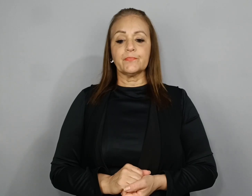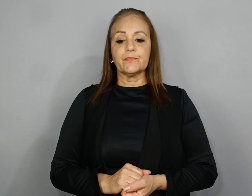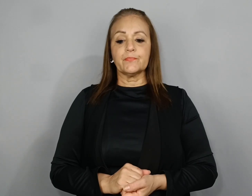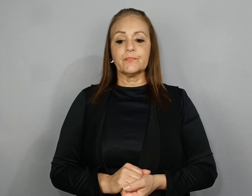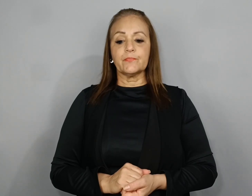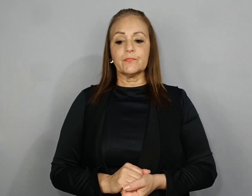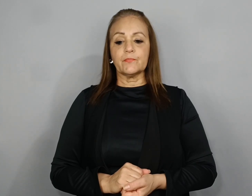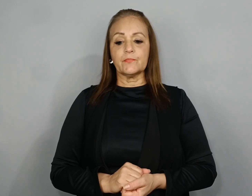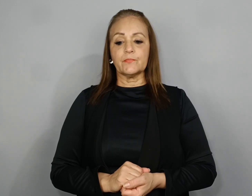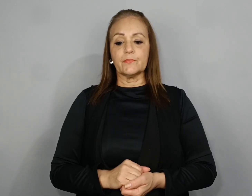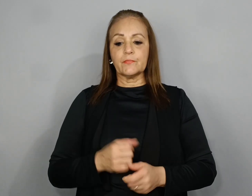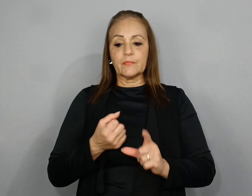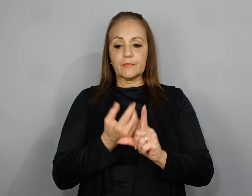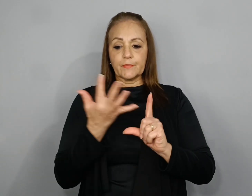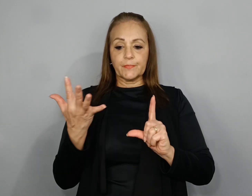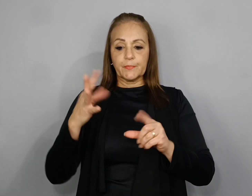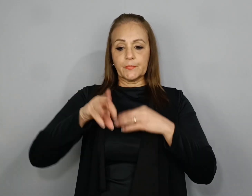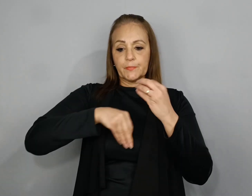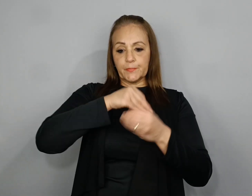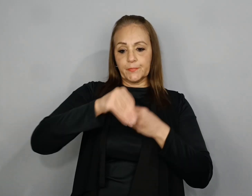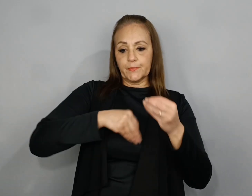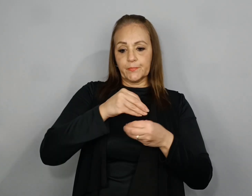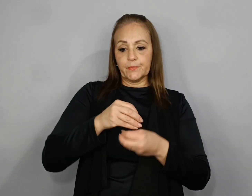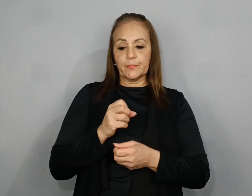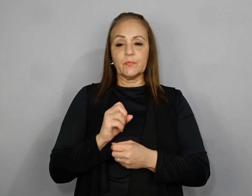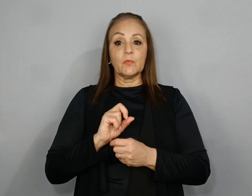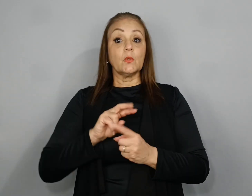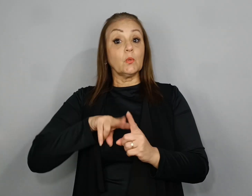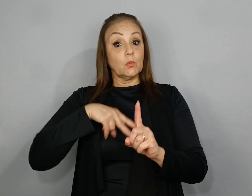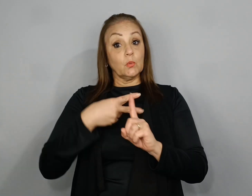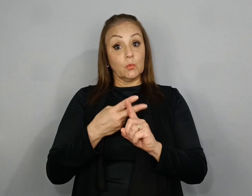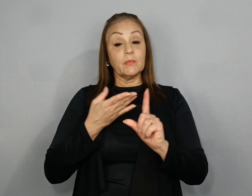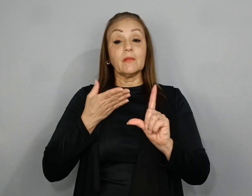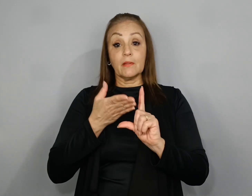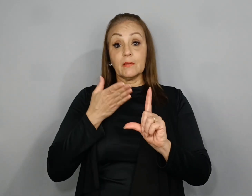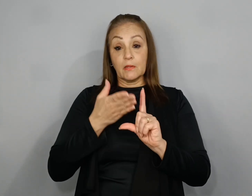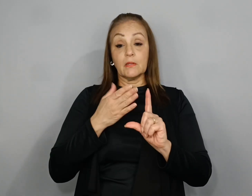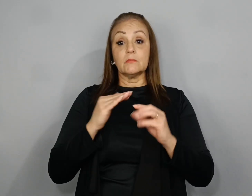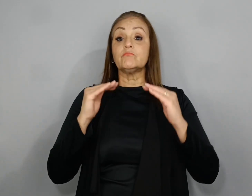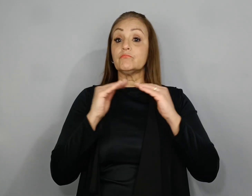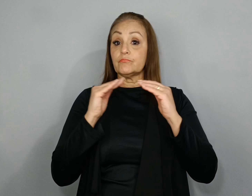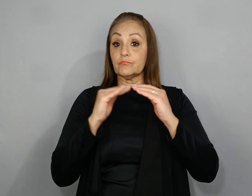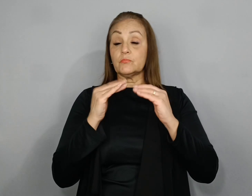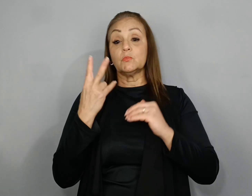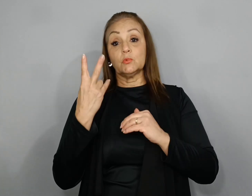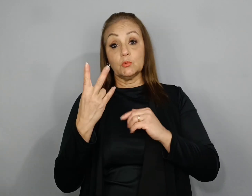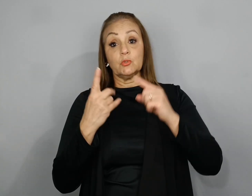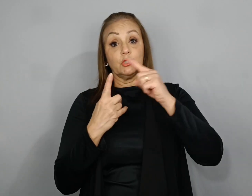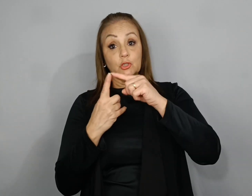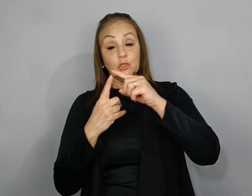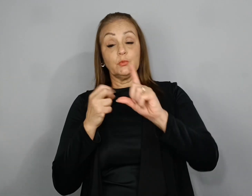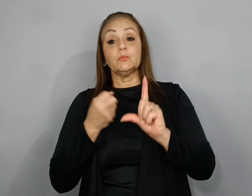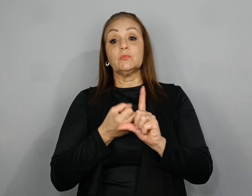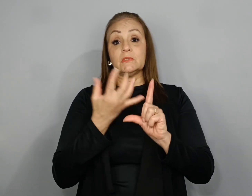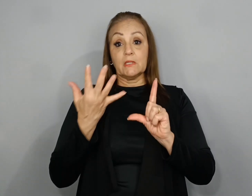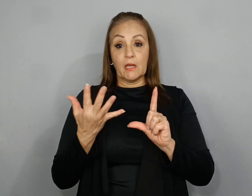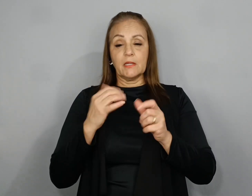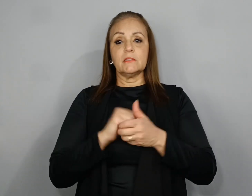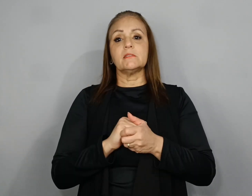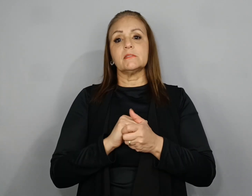As séries mistas ou dupla entrada combinam dois tipos de séries, onde os dados